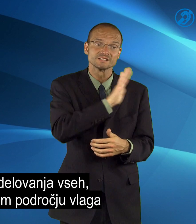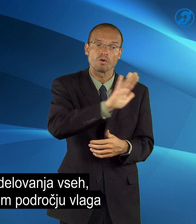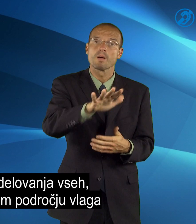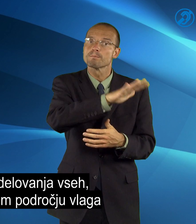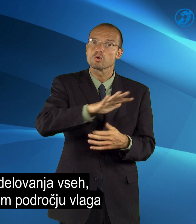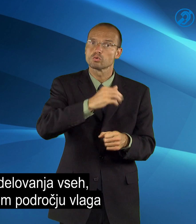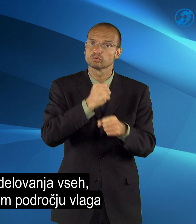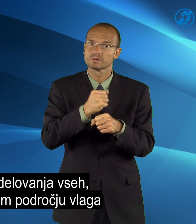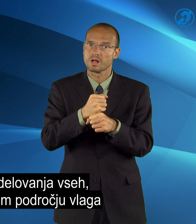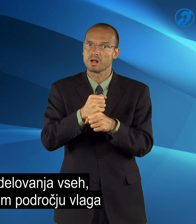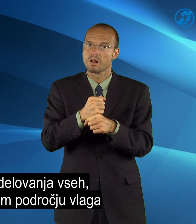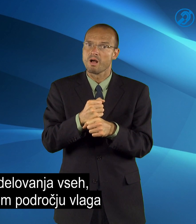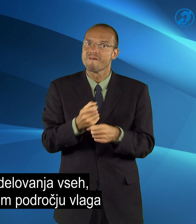sluha.